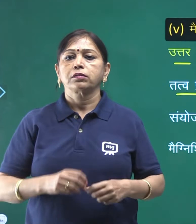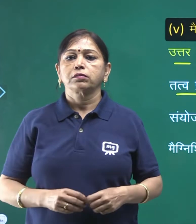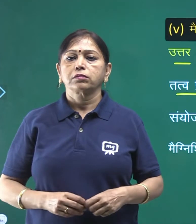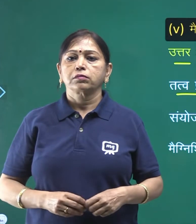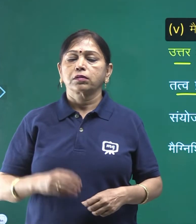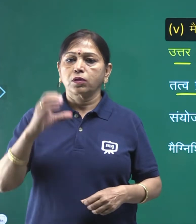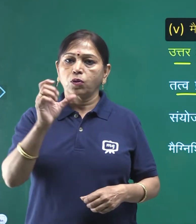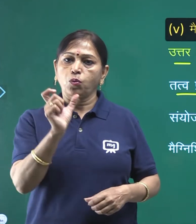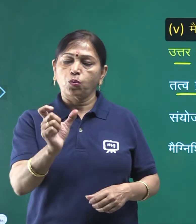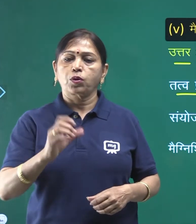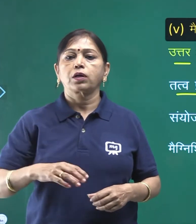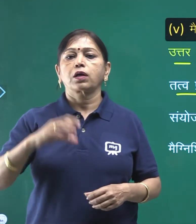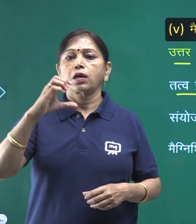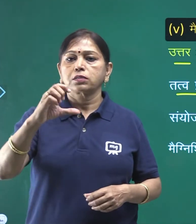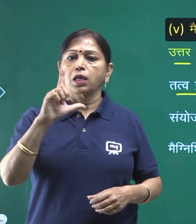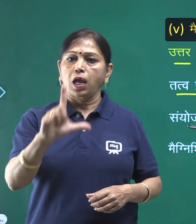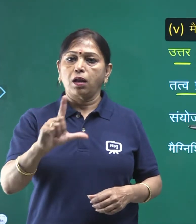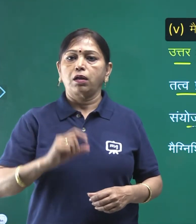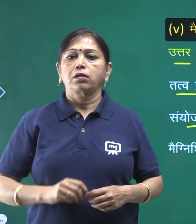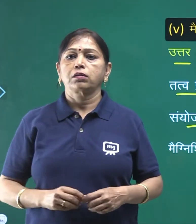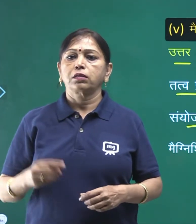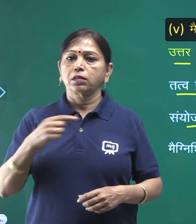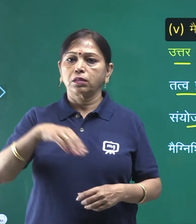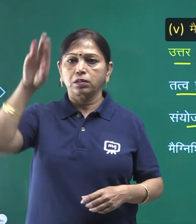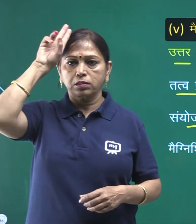क्लोराइड Cl इनकी संयोजकता